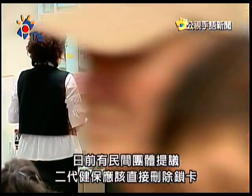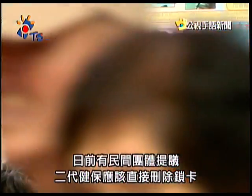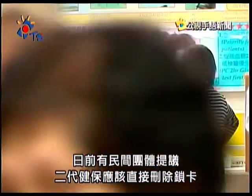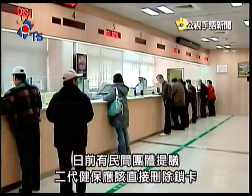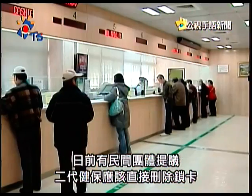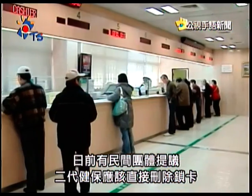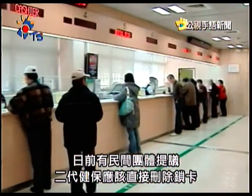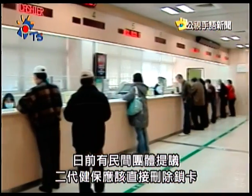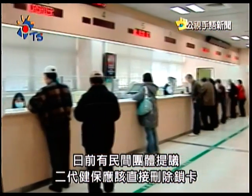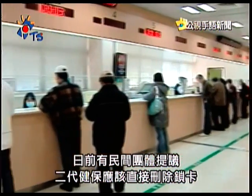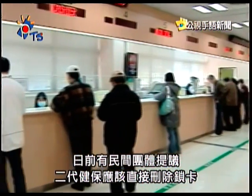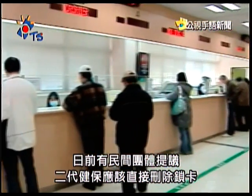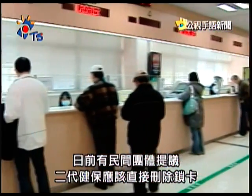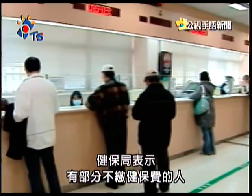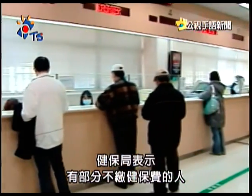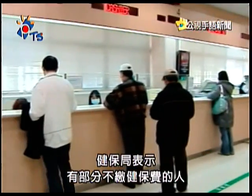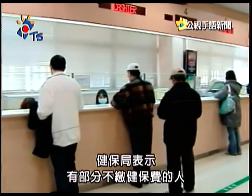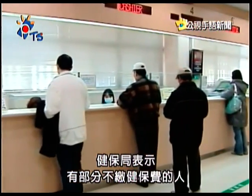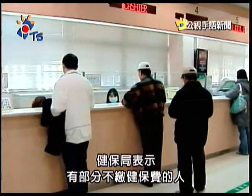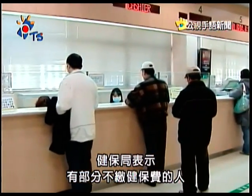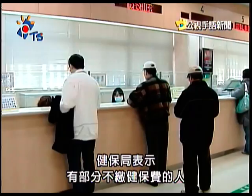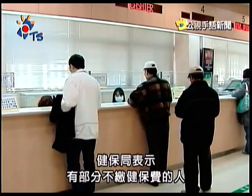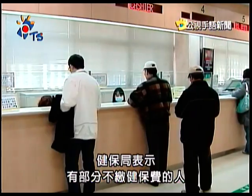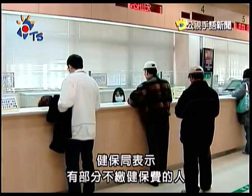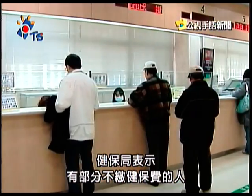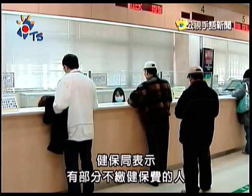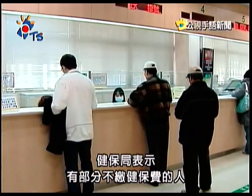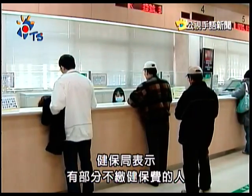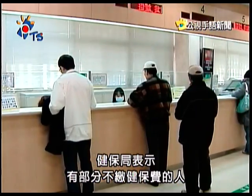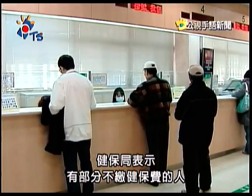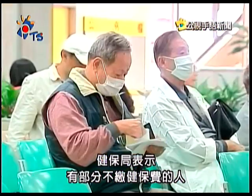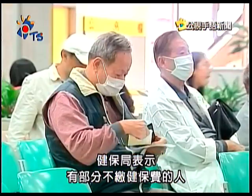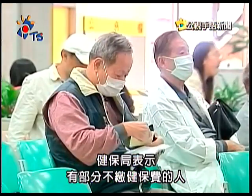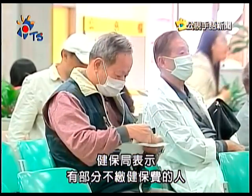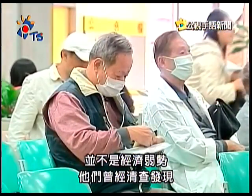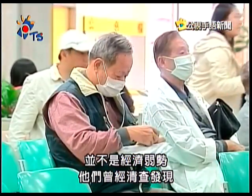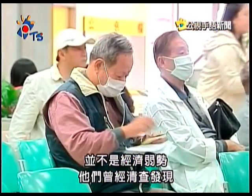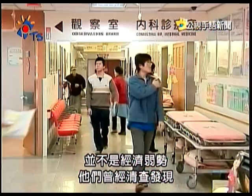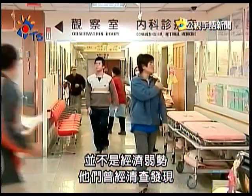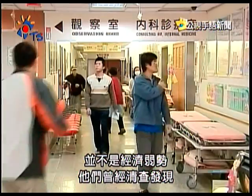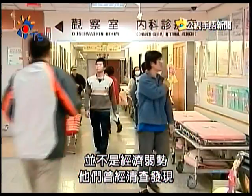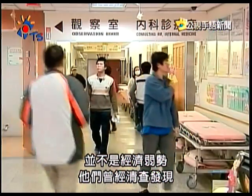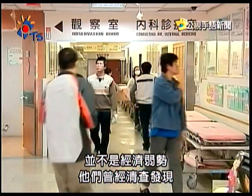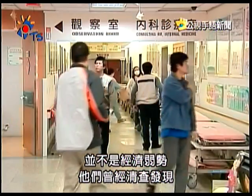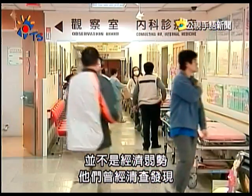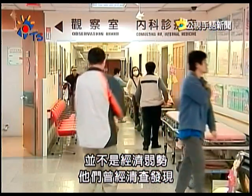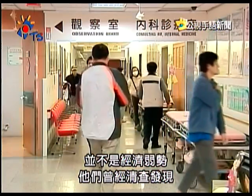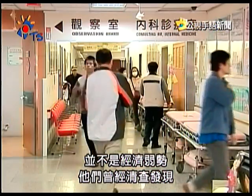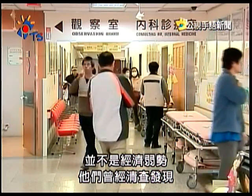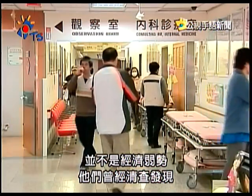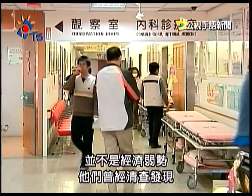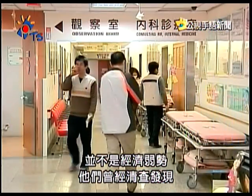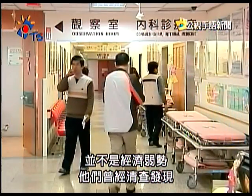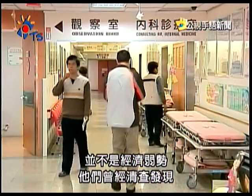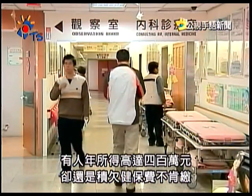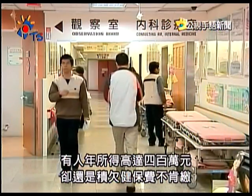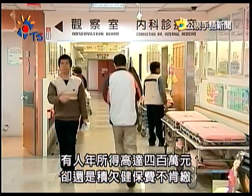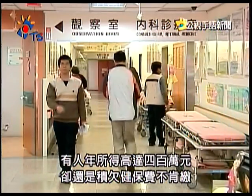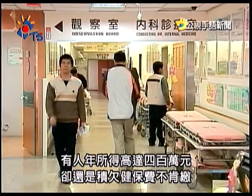直接删除锁卡。健保局表示，有部分不缴健保费的人并不是经济弱势，他们曾经清查发现，有人年所